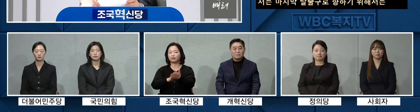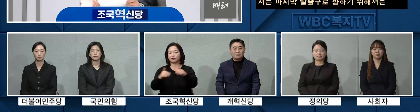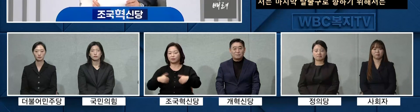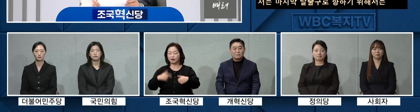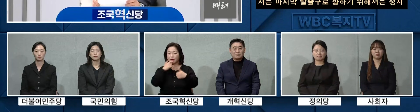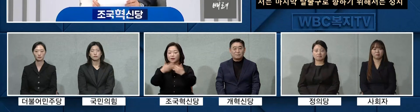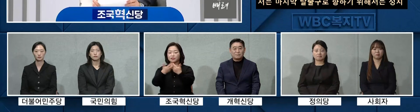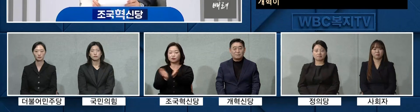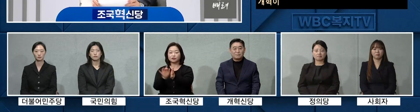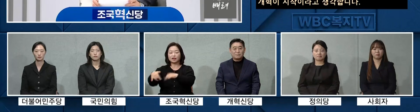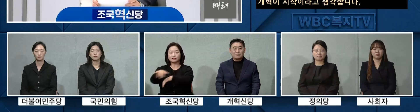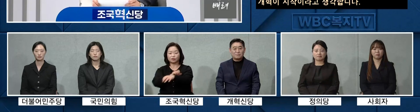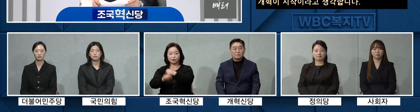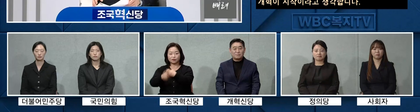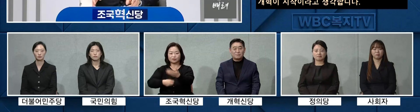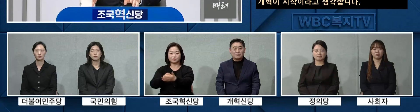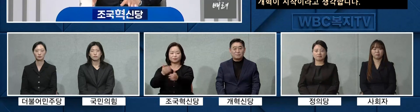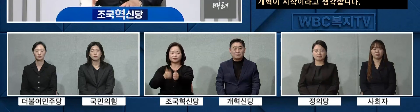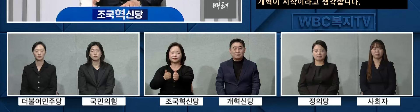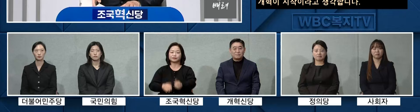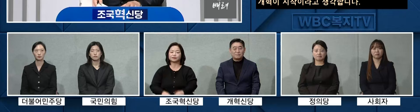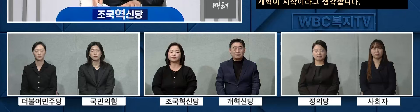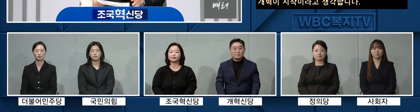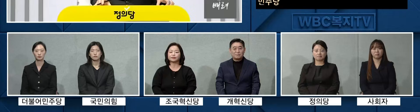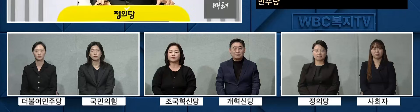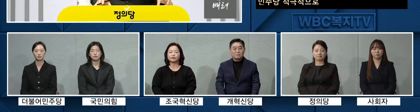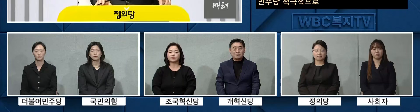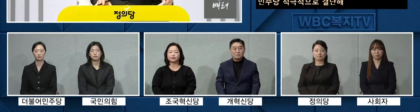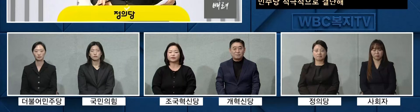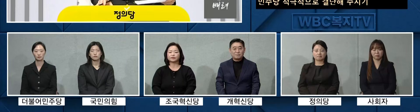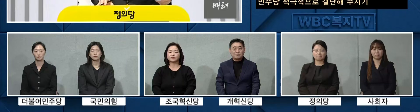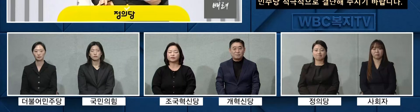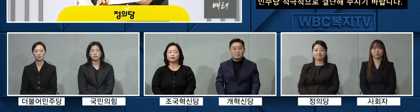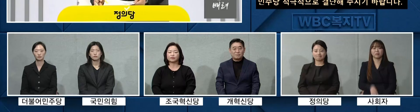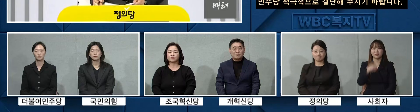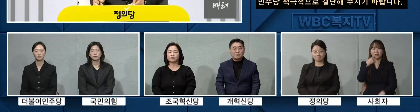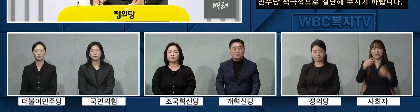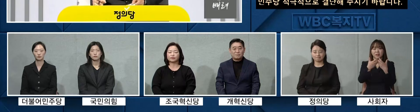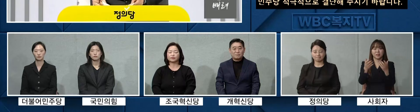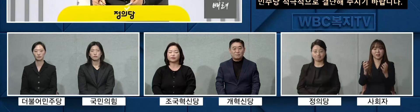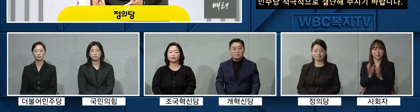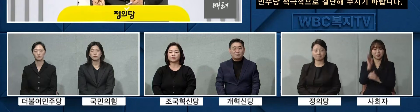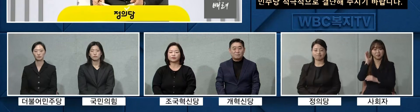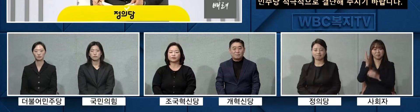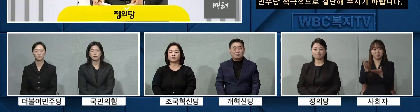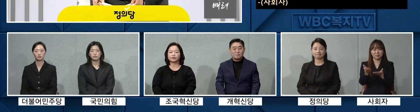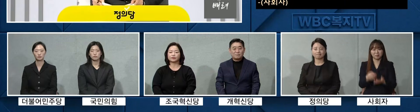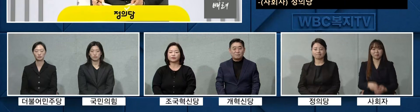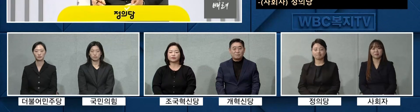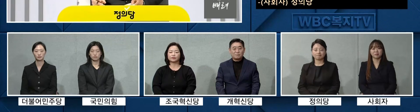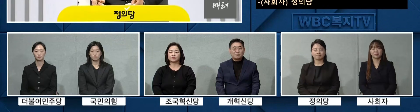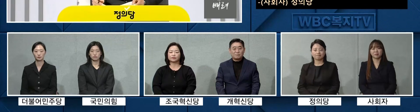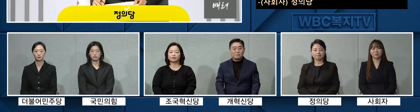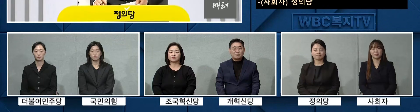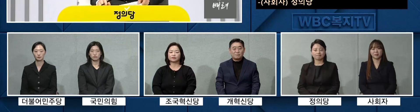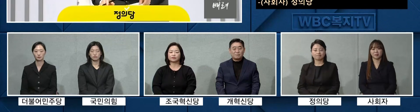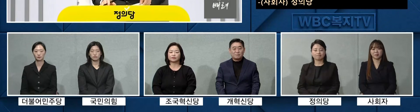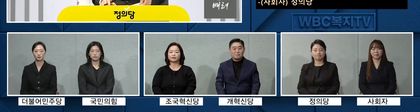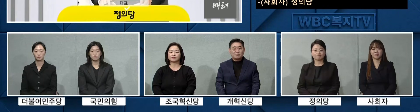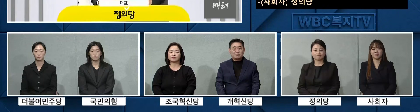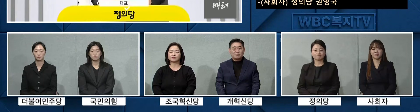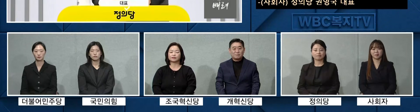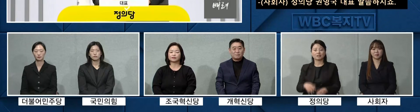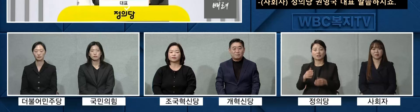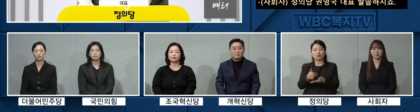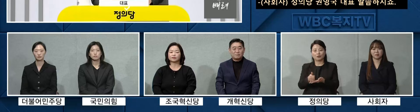민주당 적극적으로 결단해 주시길 바랍니다. 예, 정의당 권영국 대표 말씀하시죠. 네,